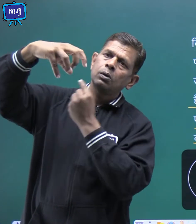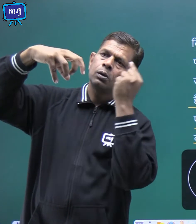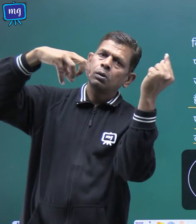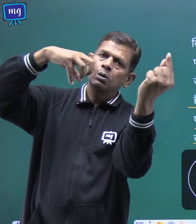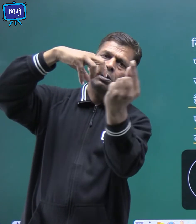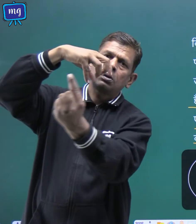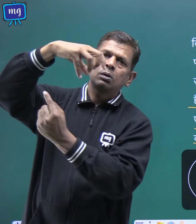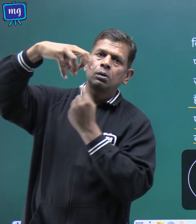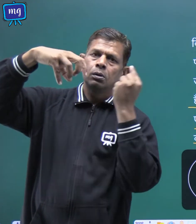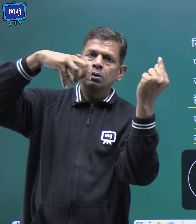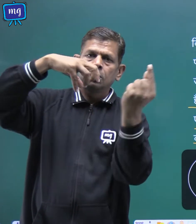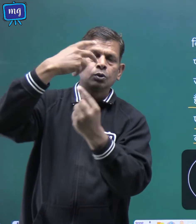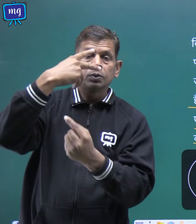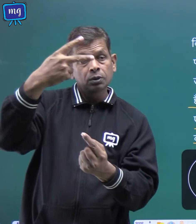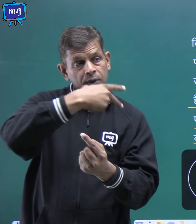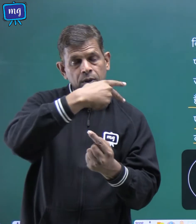जैसे तुम इस चित्र में देख रहे हो,